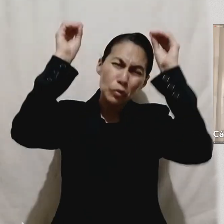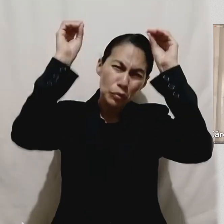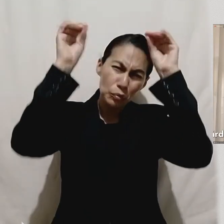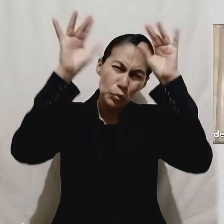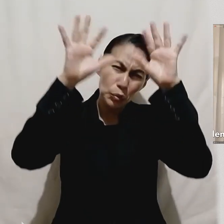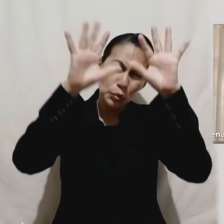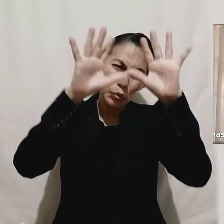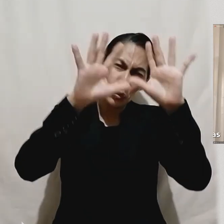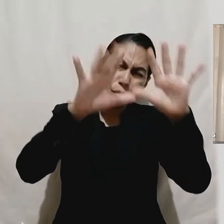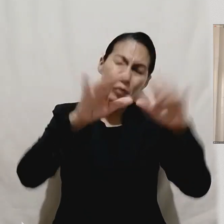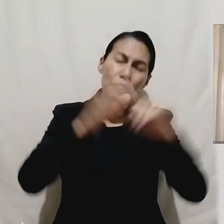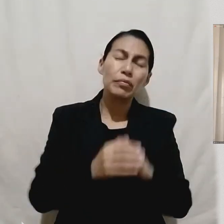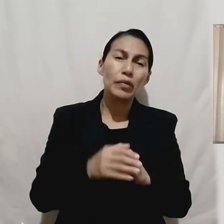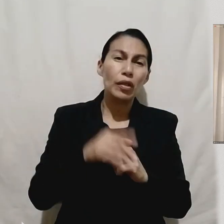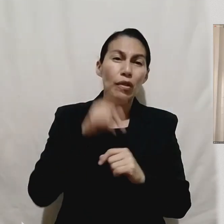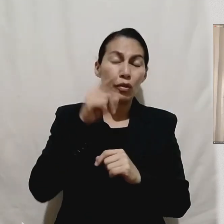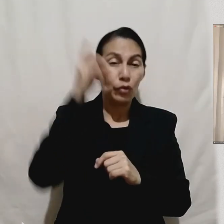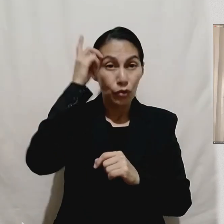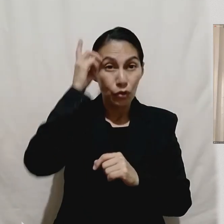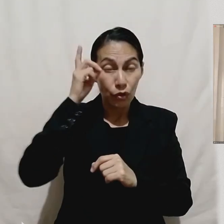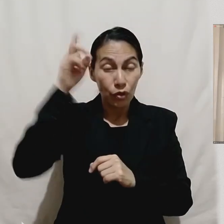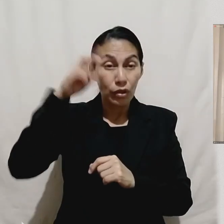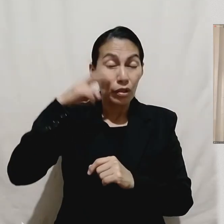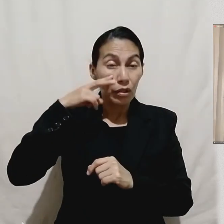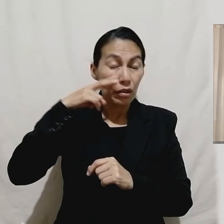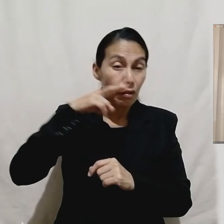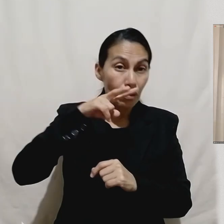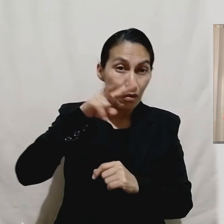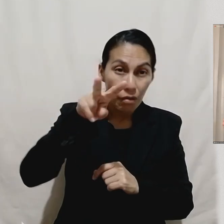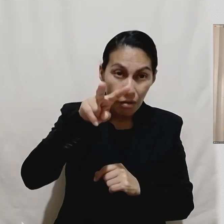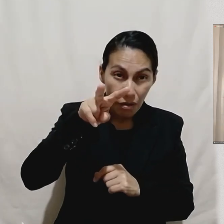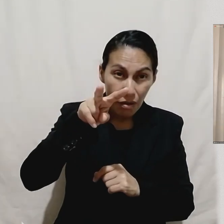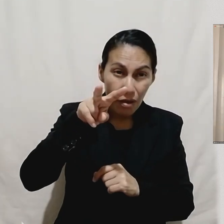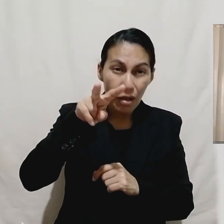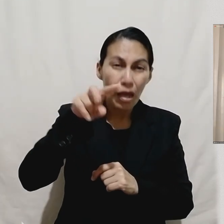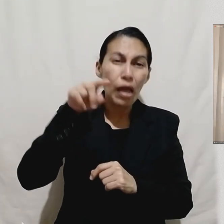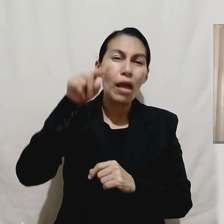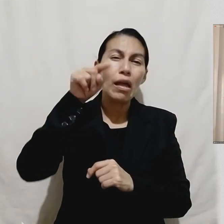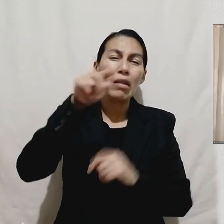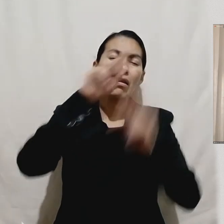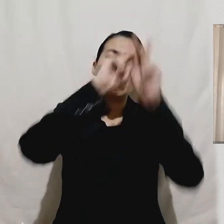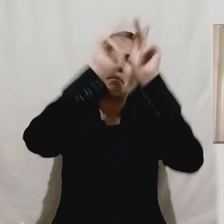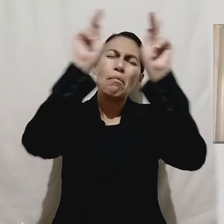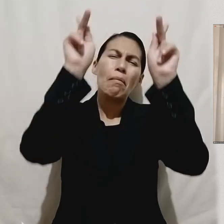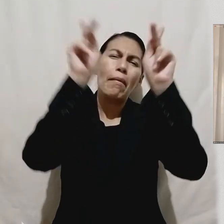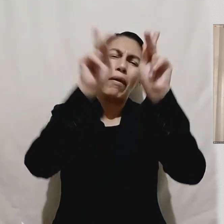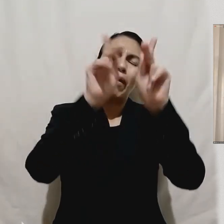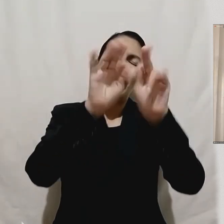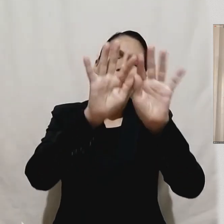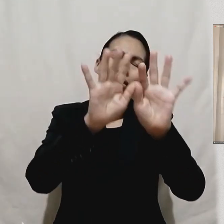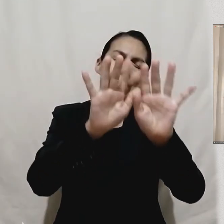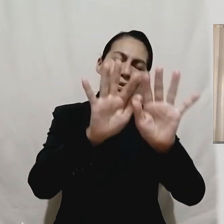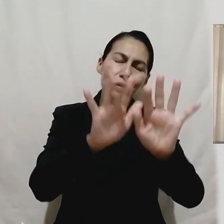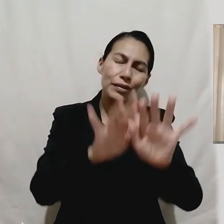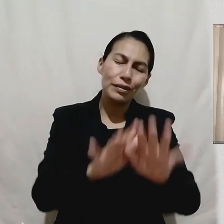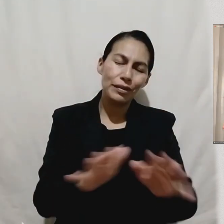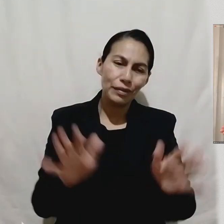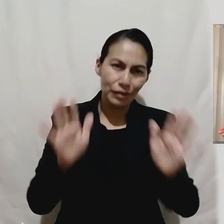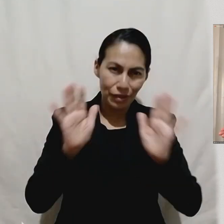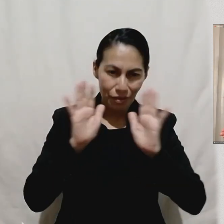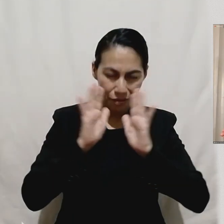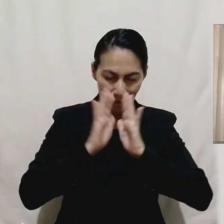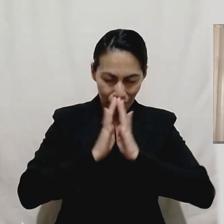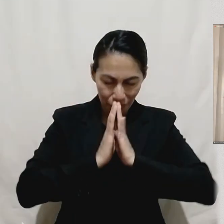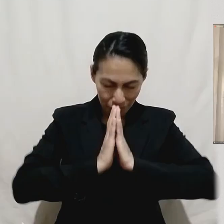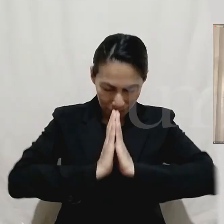misericordia Dios hace a ti su rostro y ponga en ti Paz